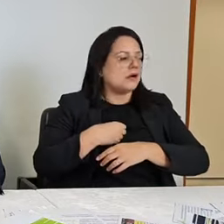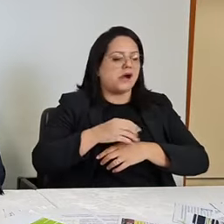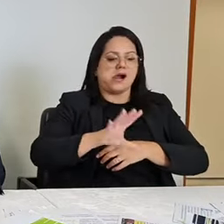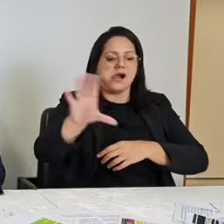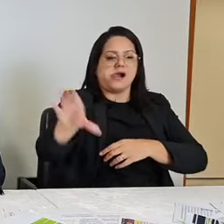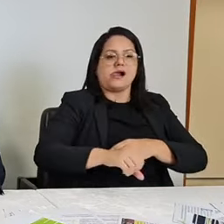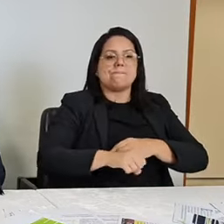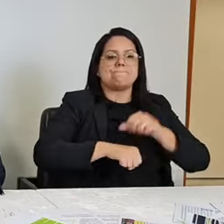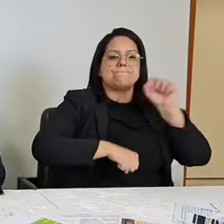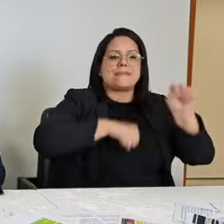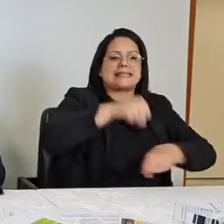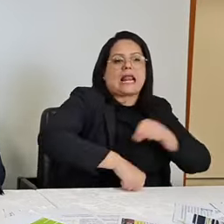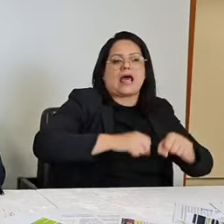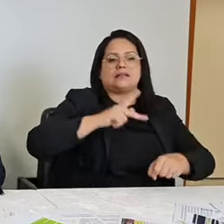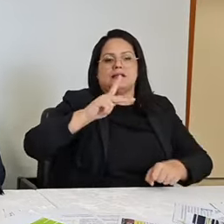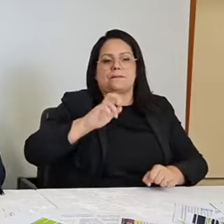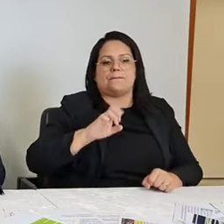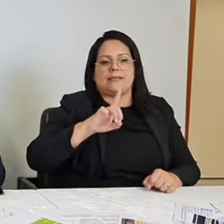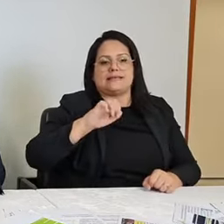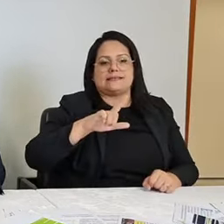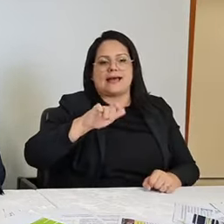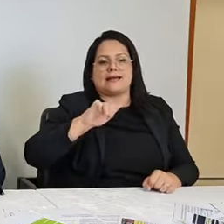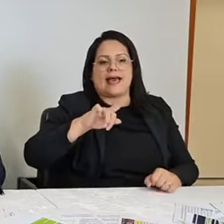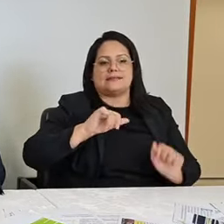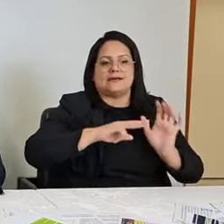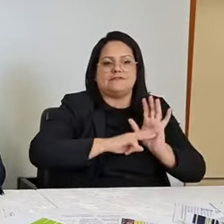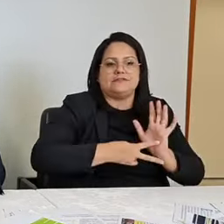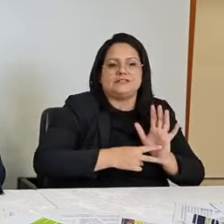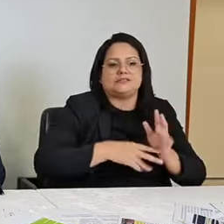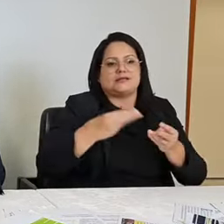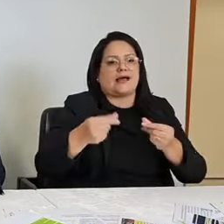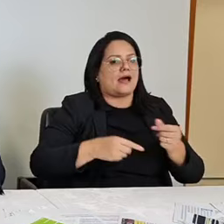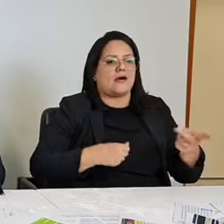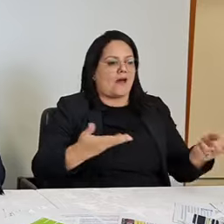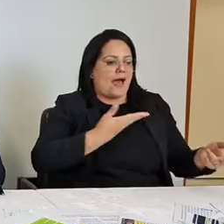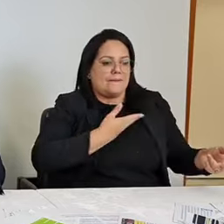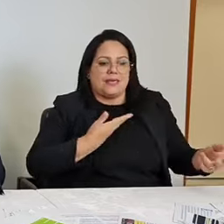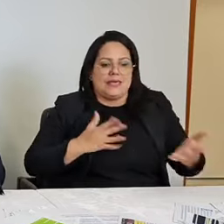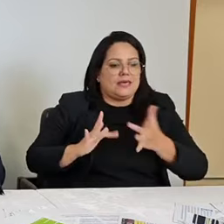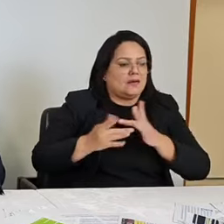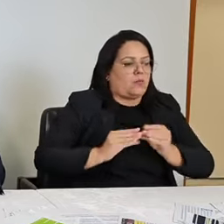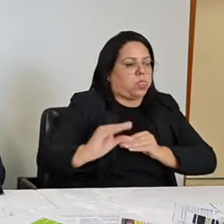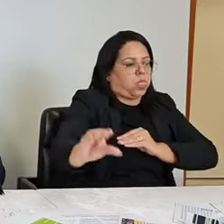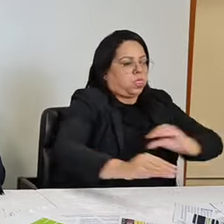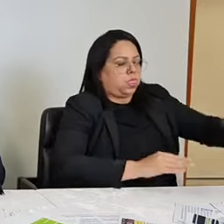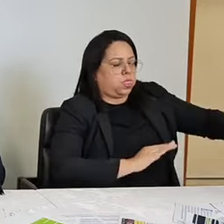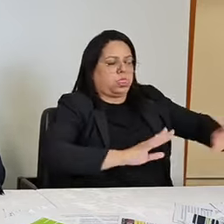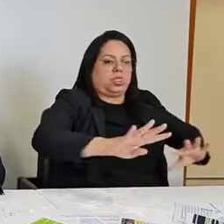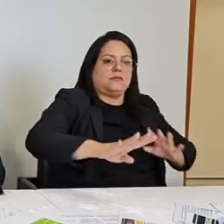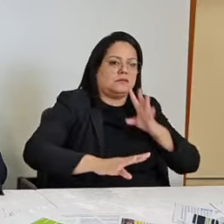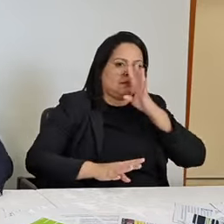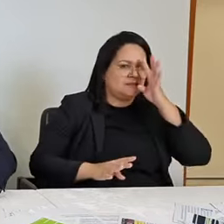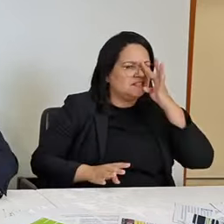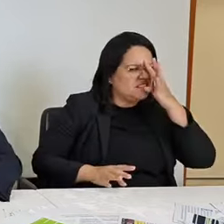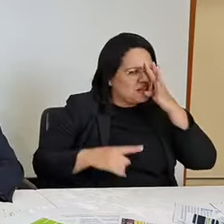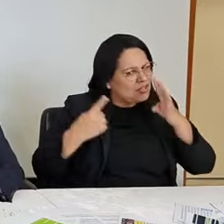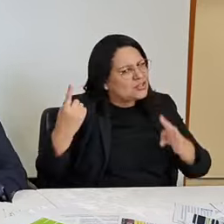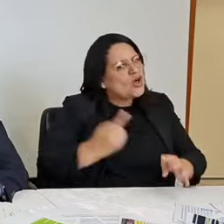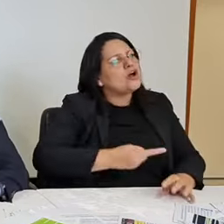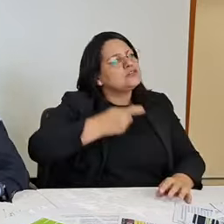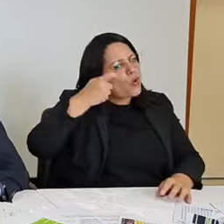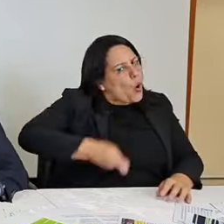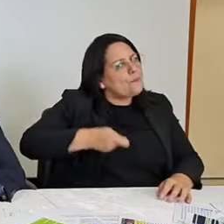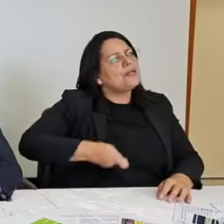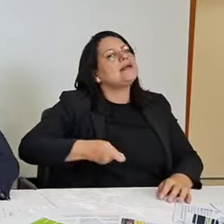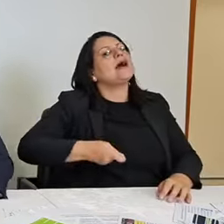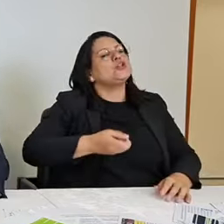pedalada fiscal e financiar empresas amigas que circulavam o dinheiro por outras fontes. É dever nosso contar essa